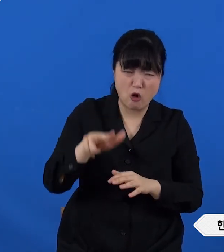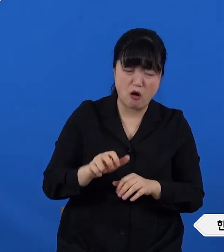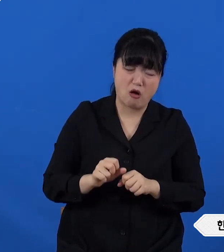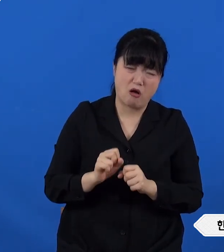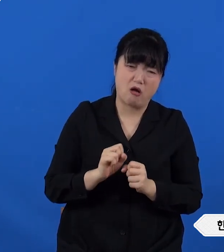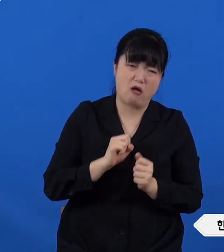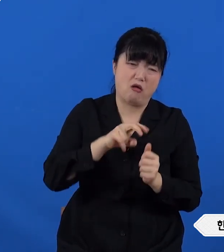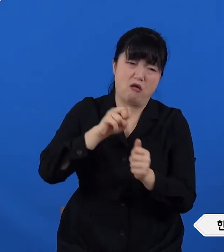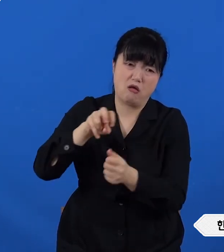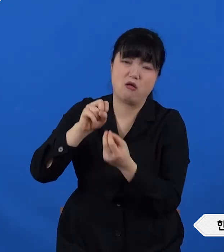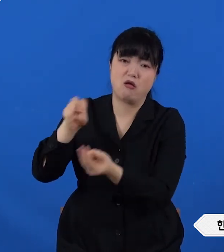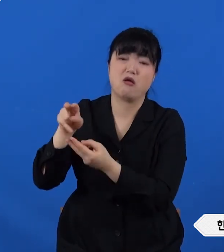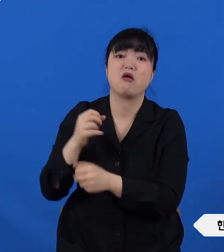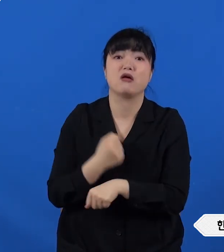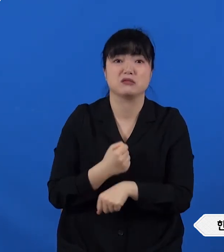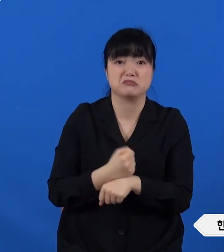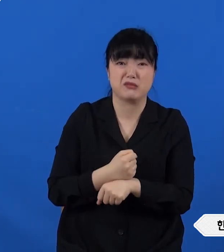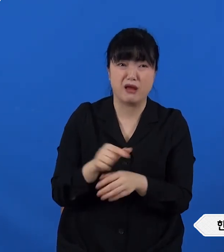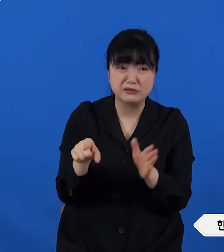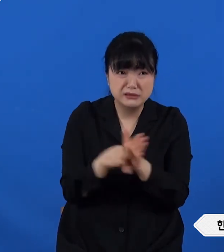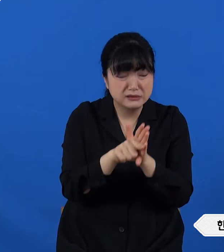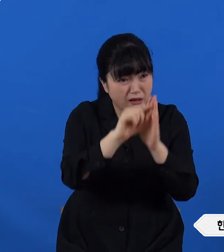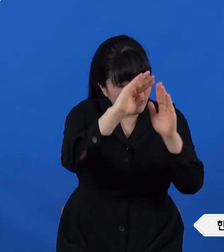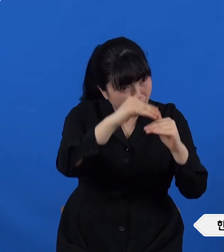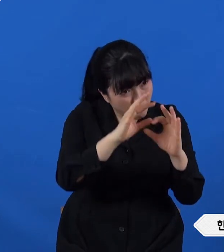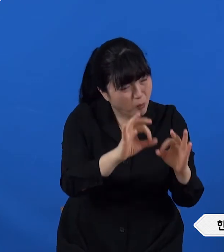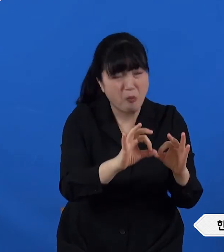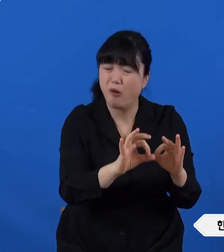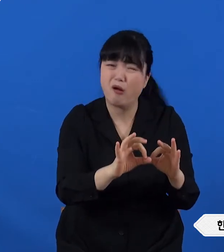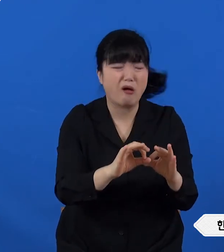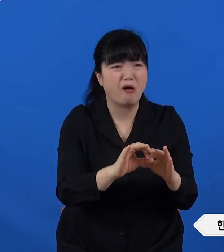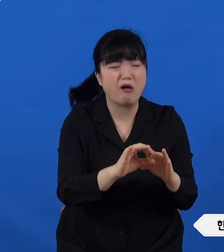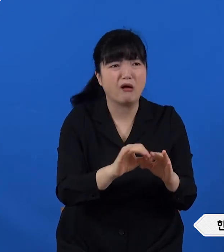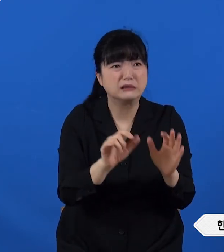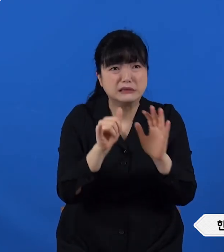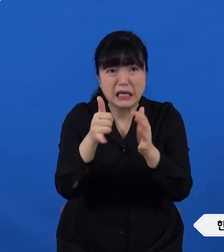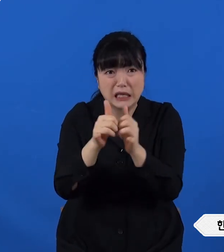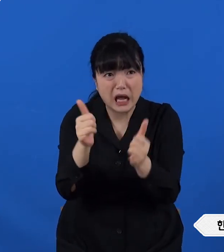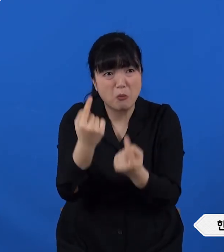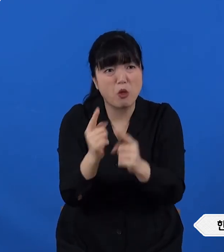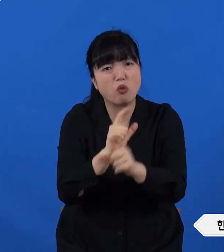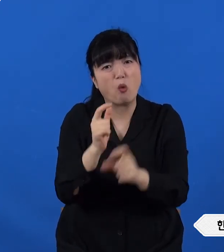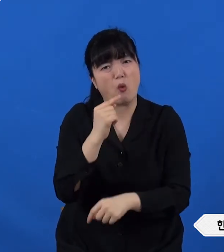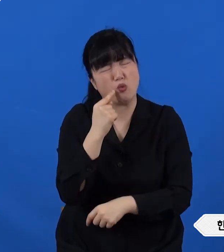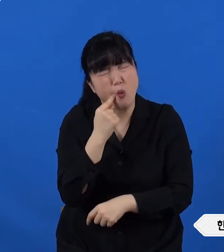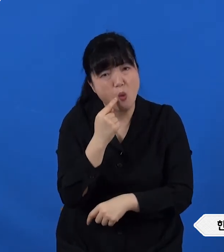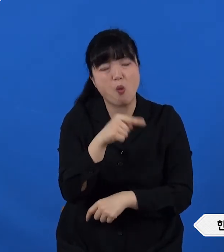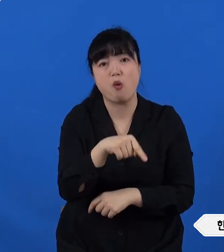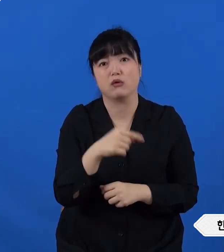신앙인이 세상 사람보다 나은 것이 하나도 없습니다. 아니, 오히려 더 악한 것 같습니다.